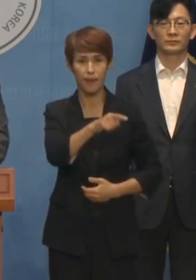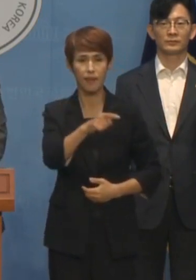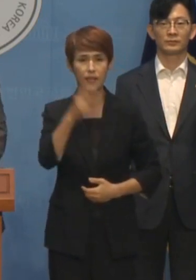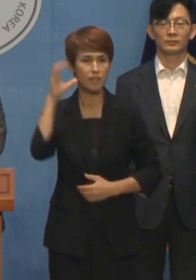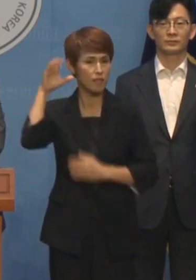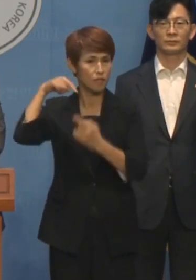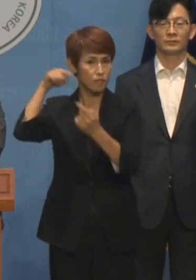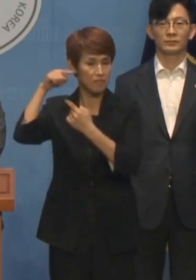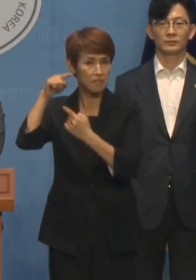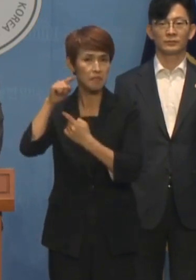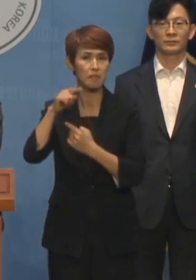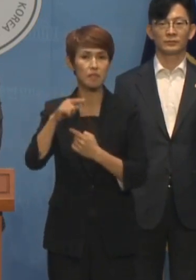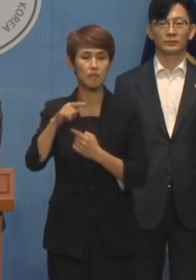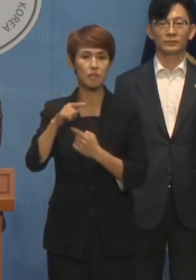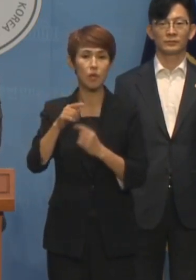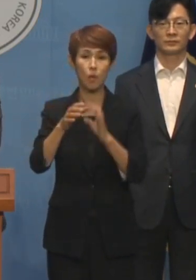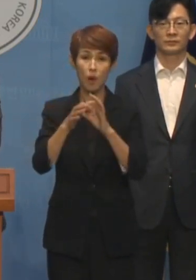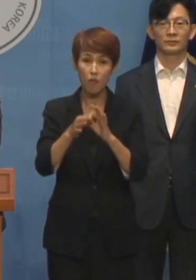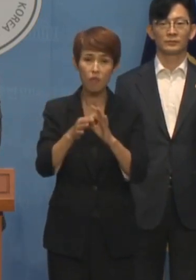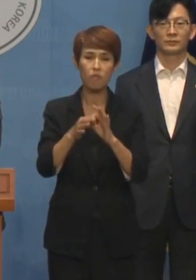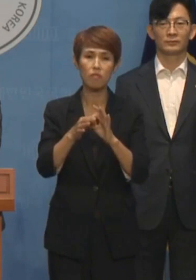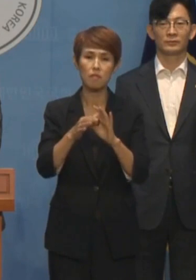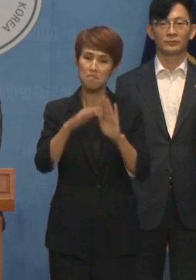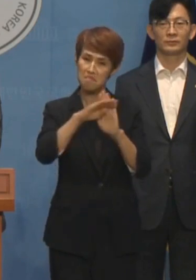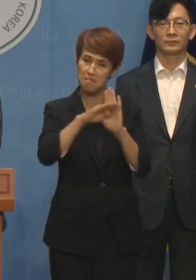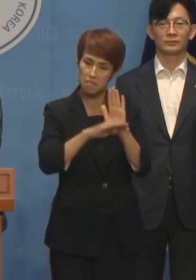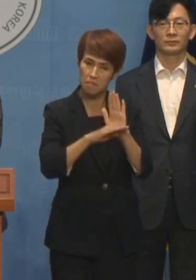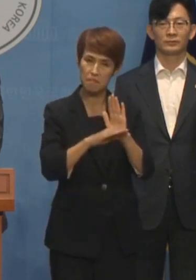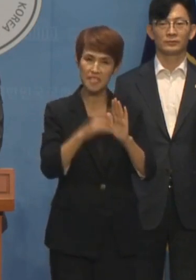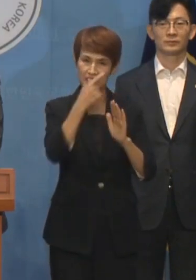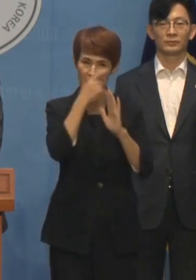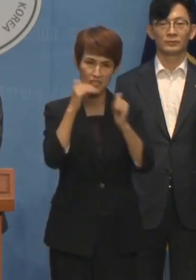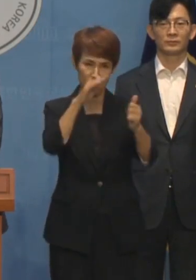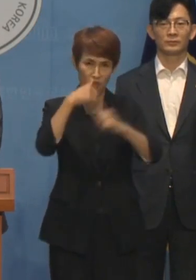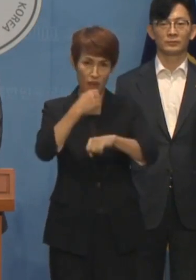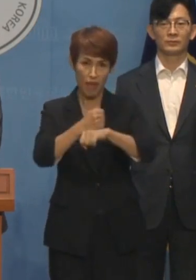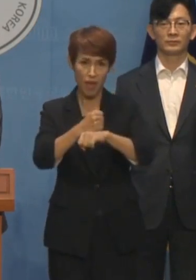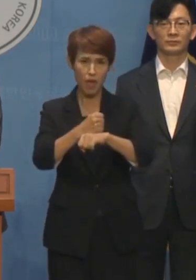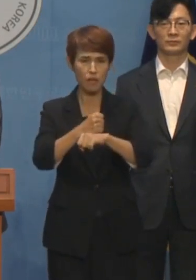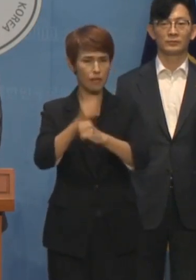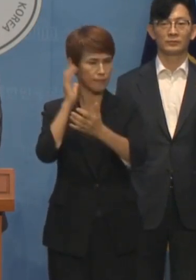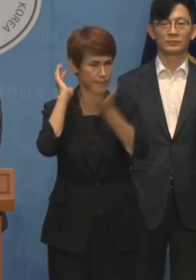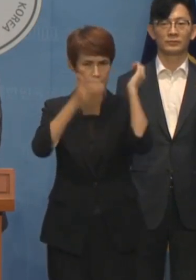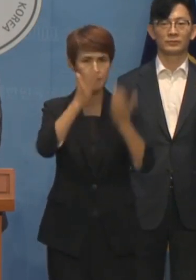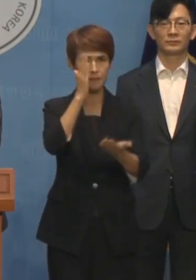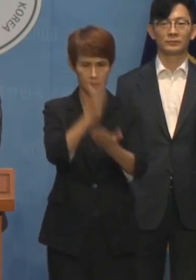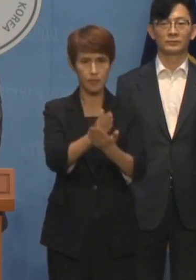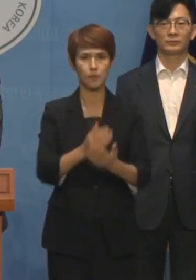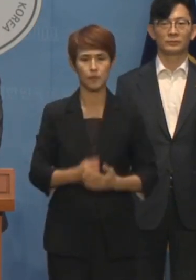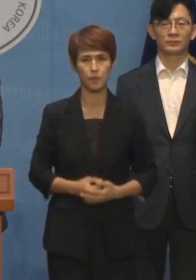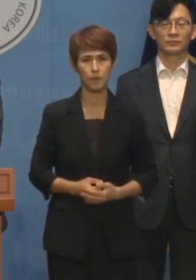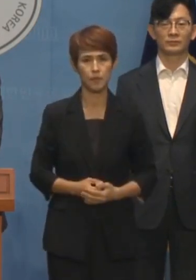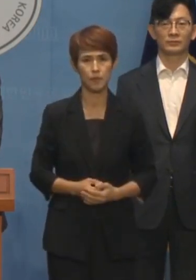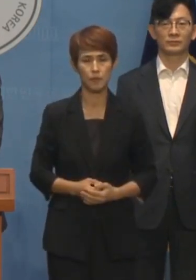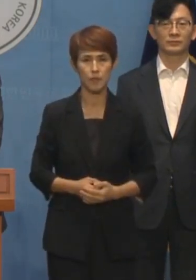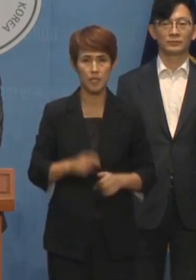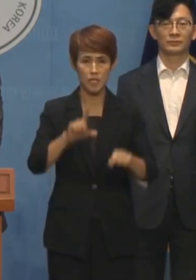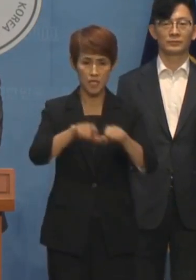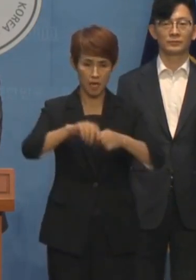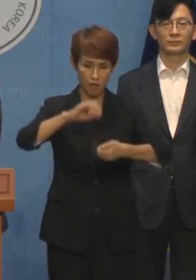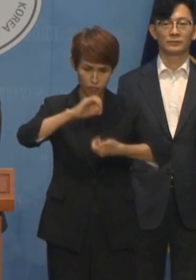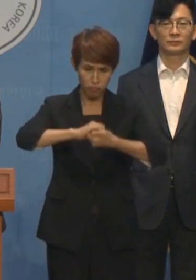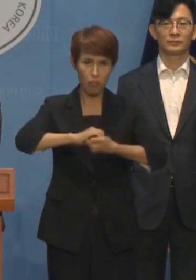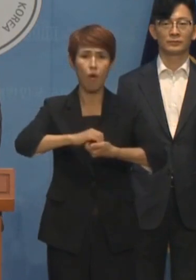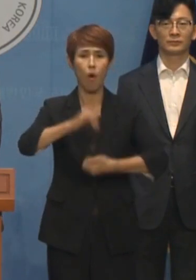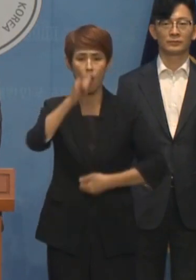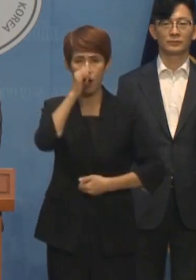인사청문회 일정과 정인 채택으로 인사청문회 제도를 혼란스럽게 하지 말아야 합니다. 그리고 정해진 시간 내에